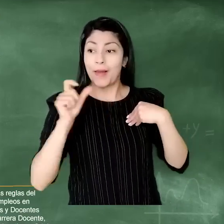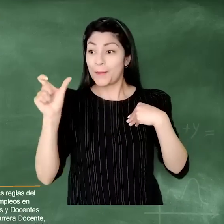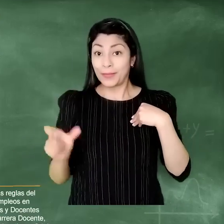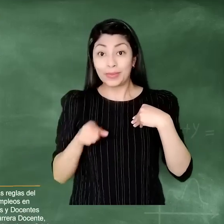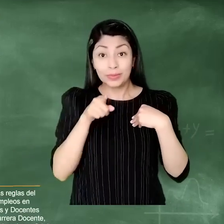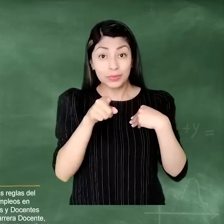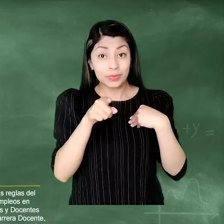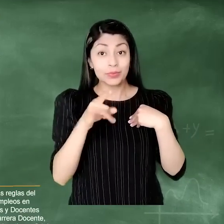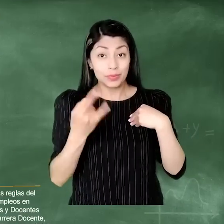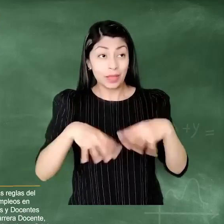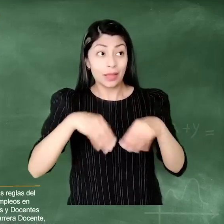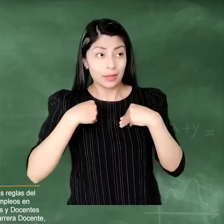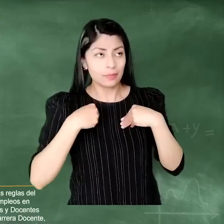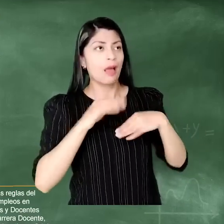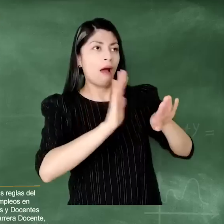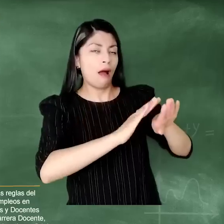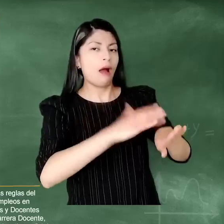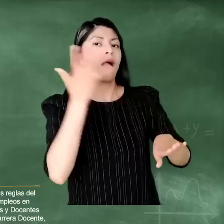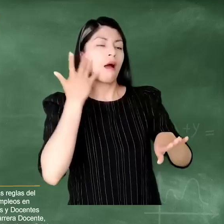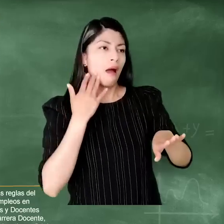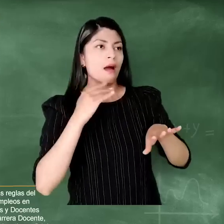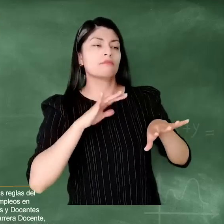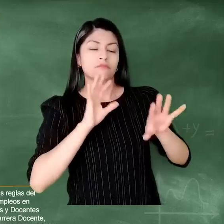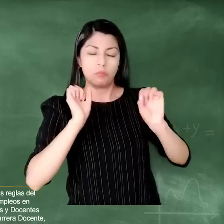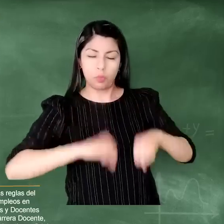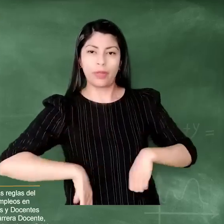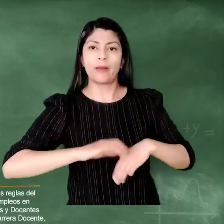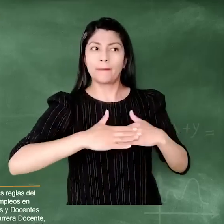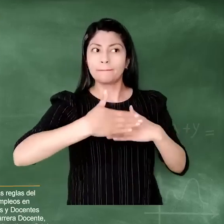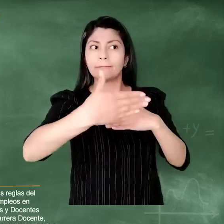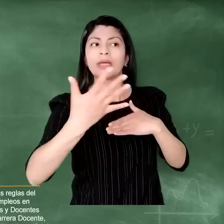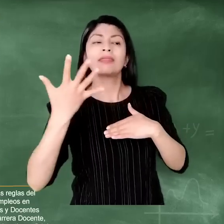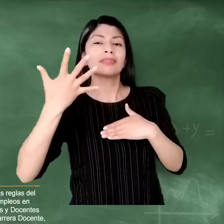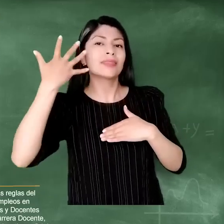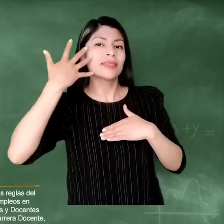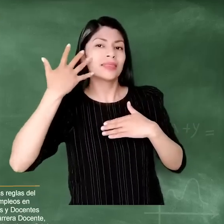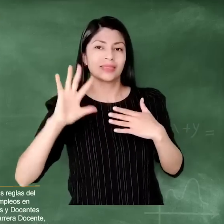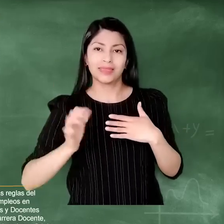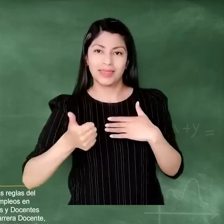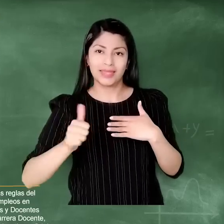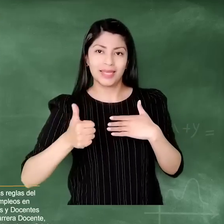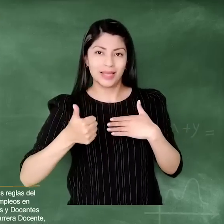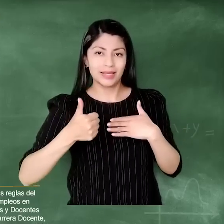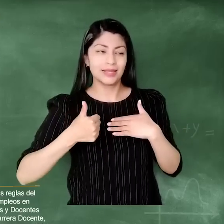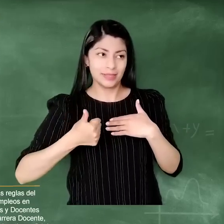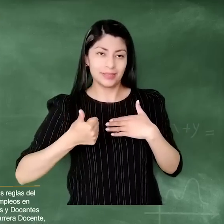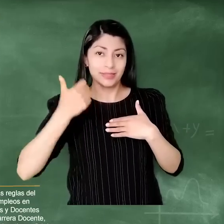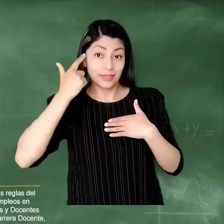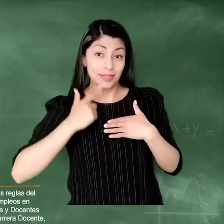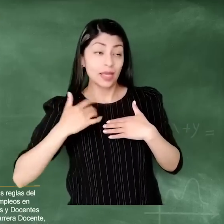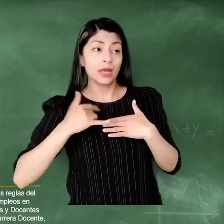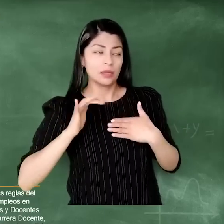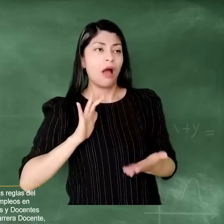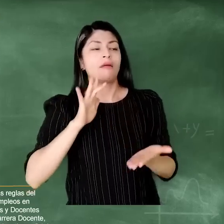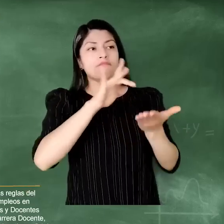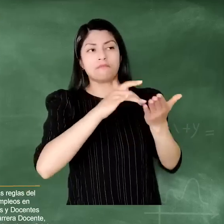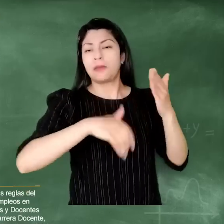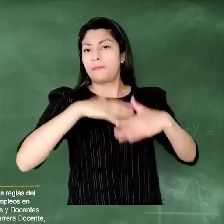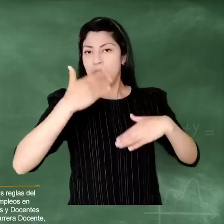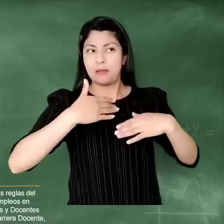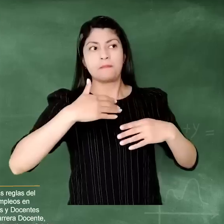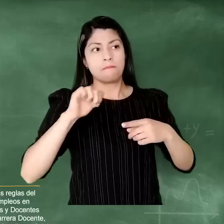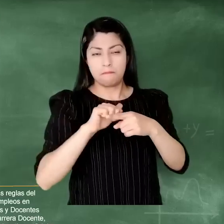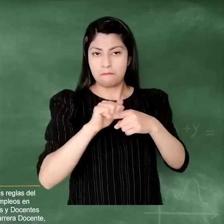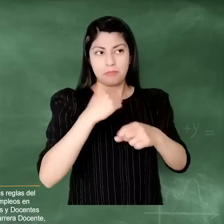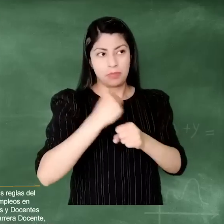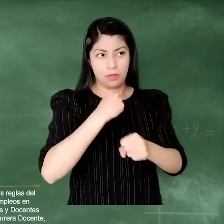su aceptación al cargo, y 10 días hábiles adicionales para tomar posesión del mismo. En caso de no aceptar o de